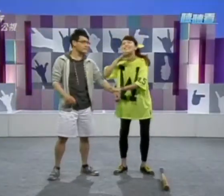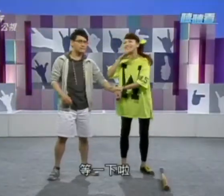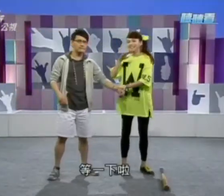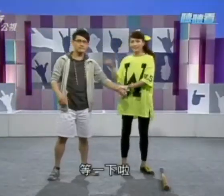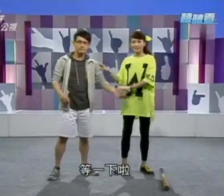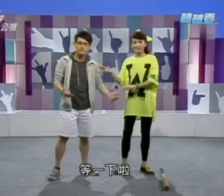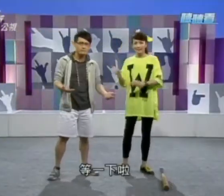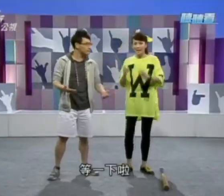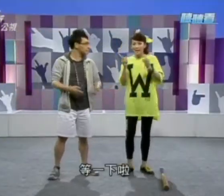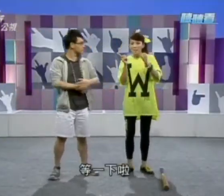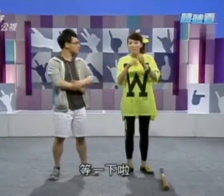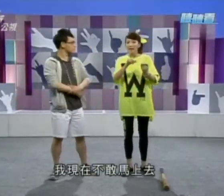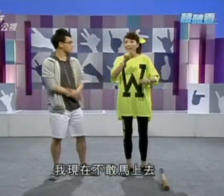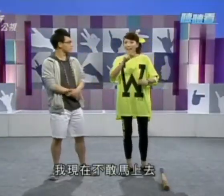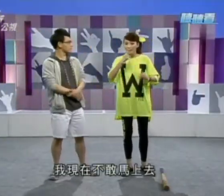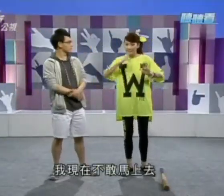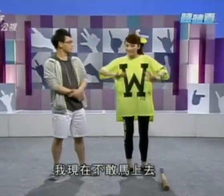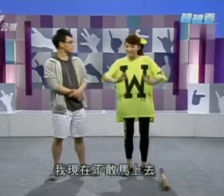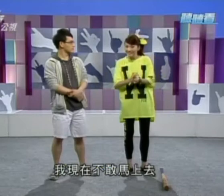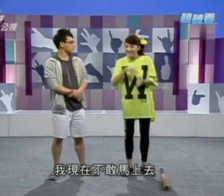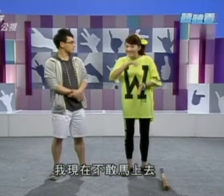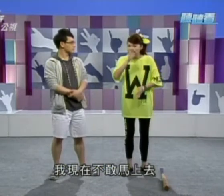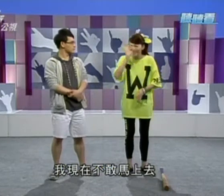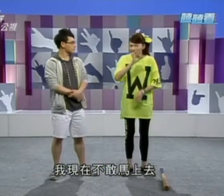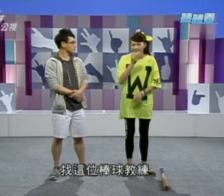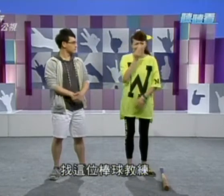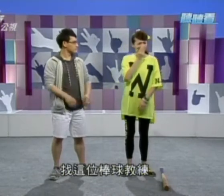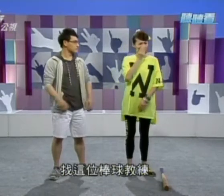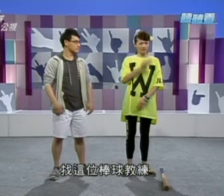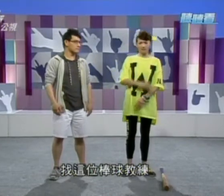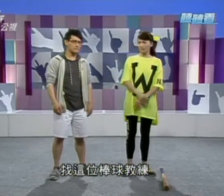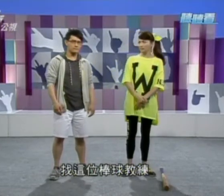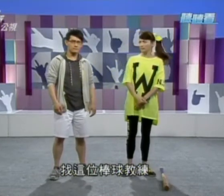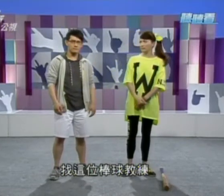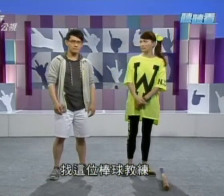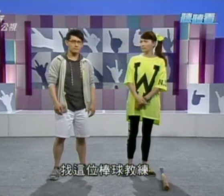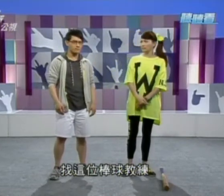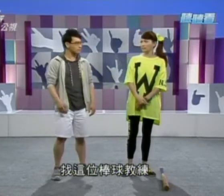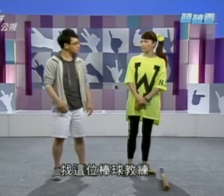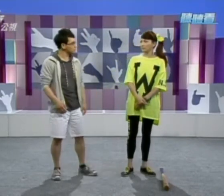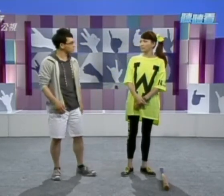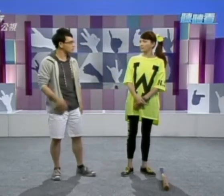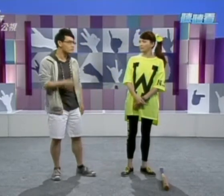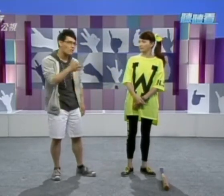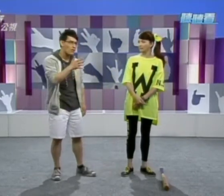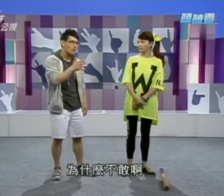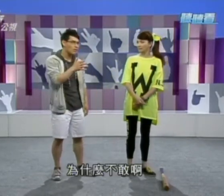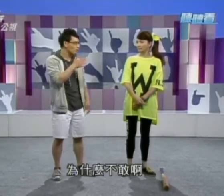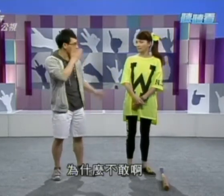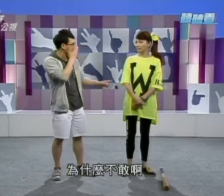等一下啦，我现在不敢马上去找这位棒球教练。 为什么不